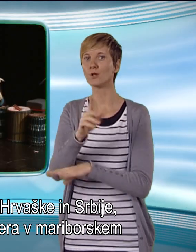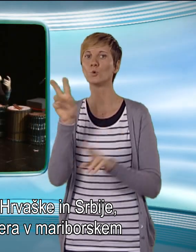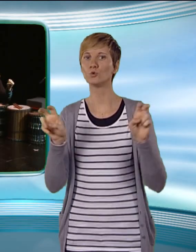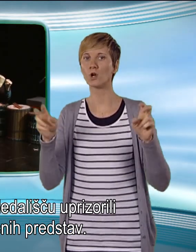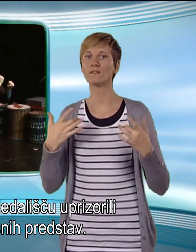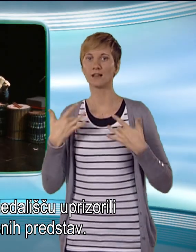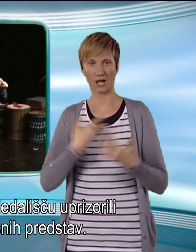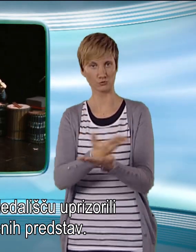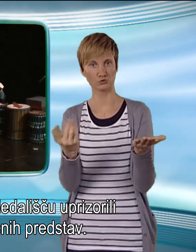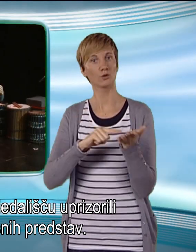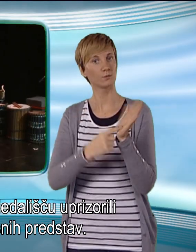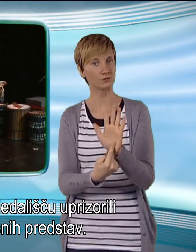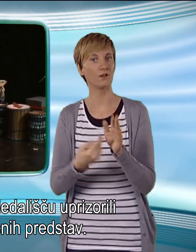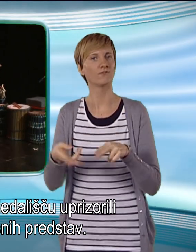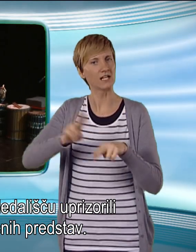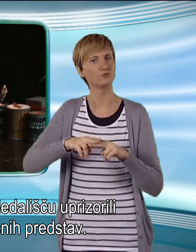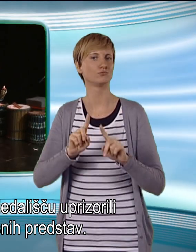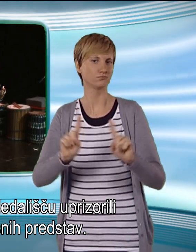uprizorili več plesnih predstav.